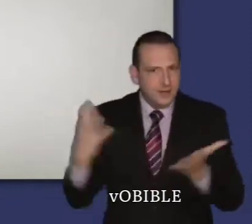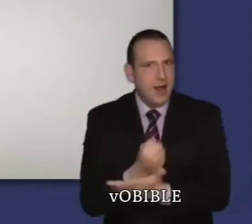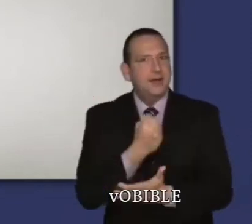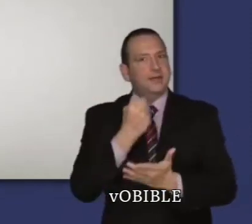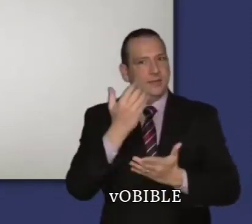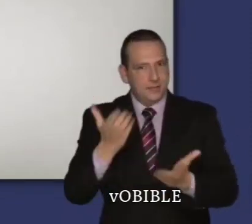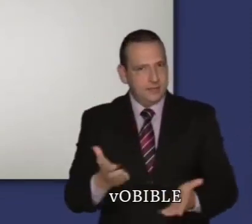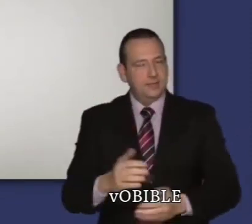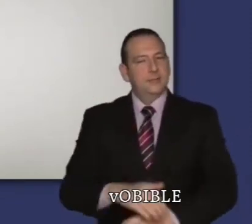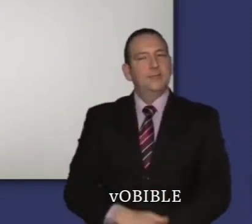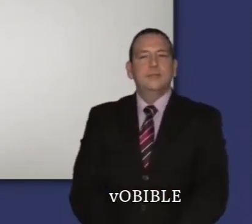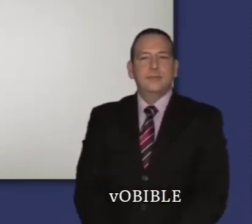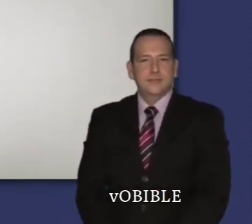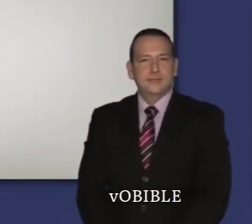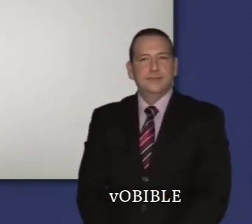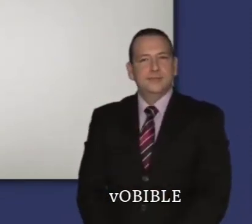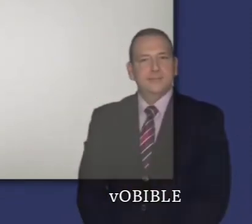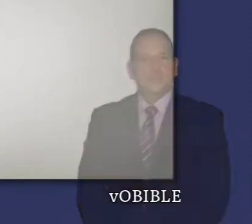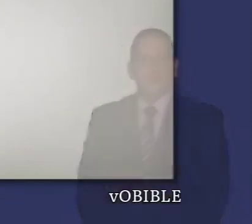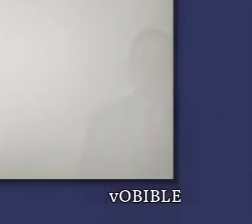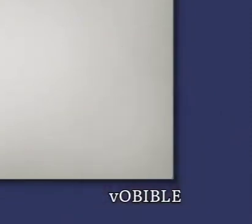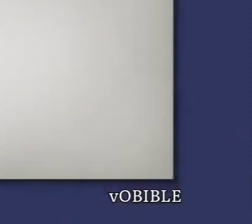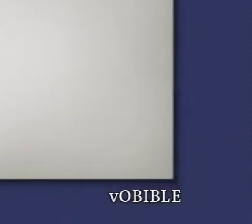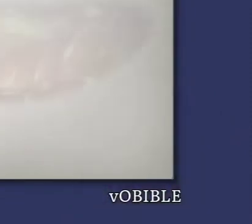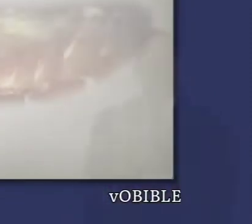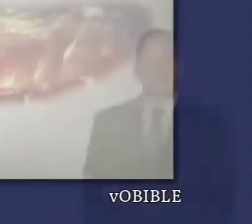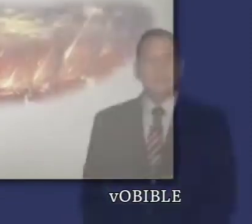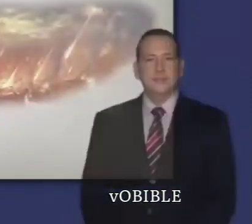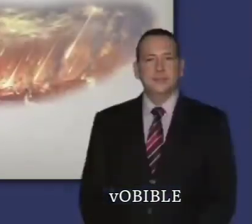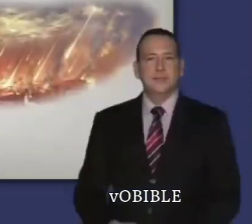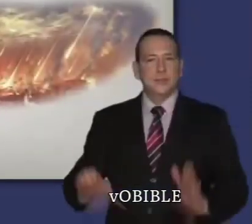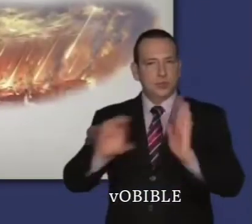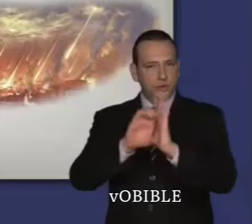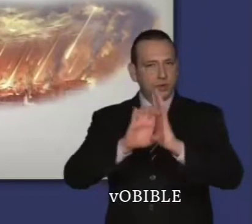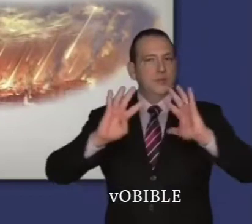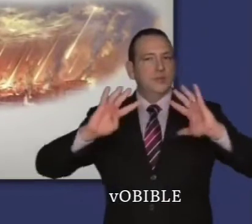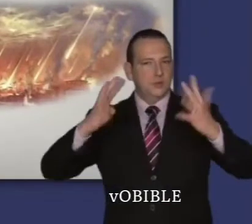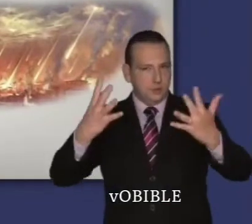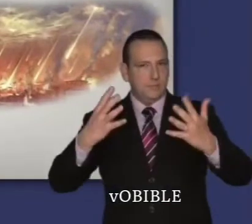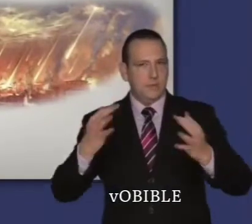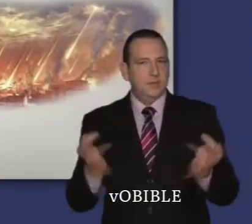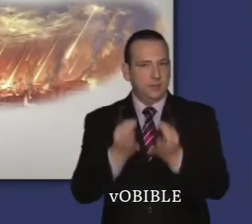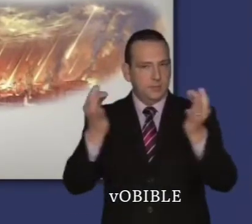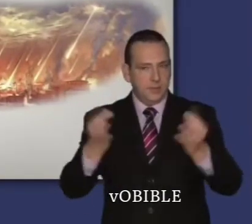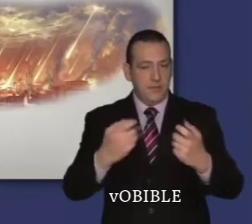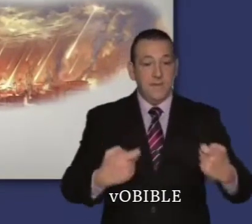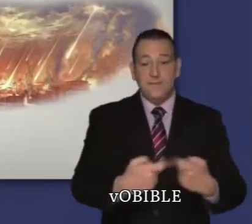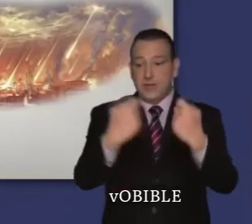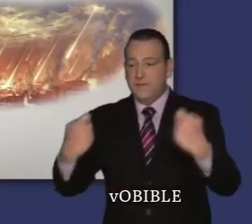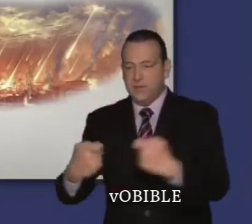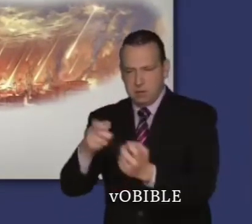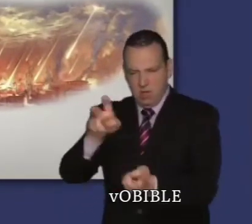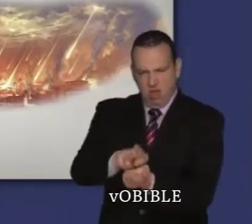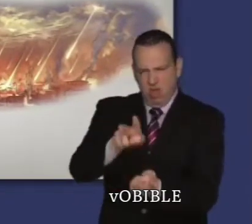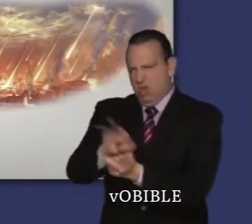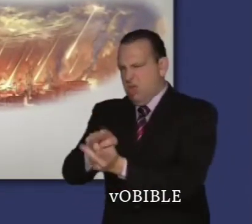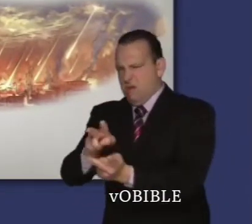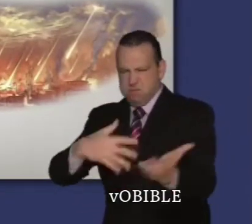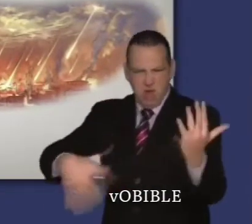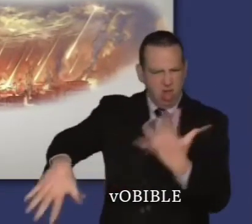Dans le chapitre 19, Dieu détruit Sodome, Gomorrhe et les villes voisines parce qu'elles se livrent à des actes sexuels